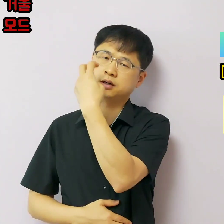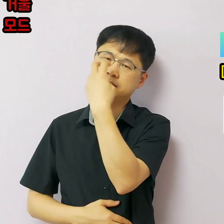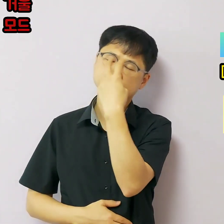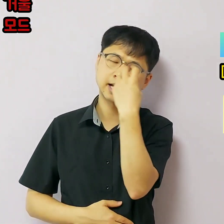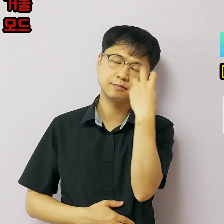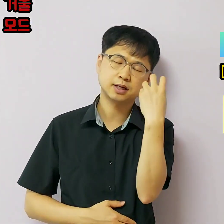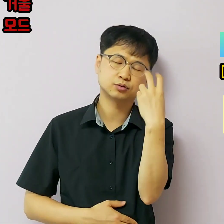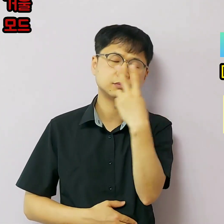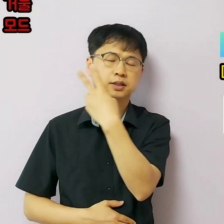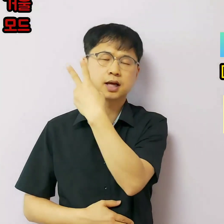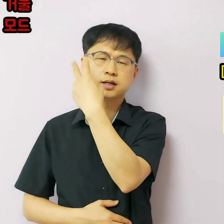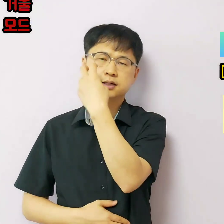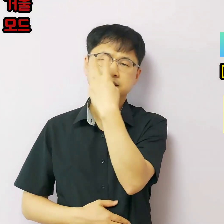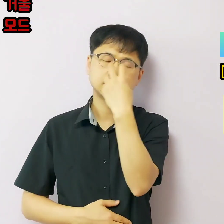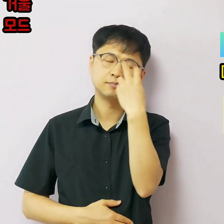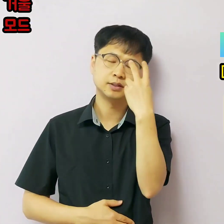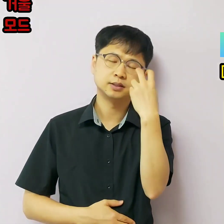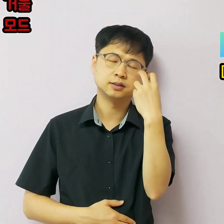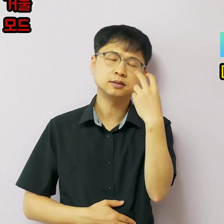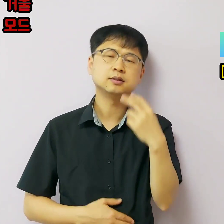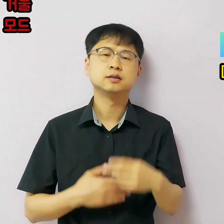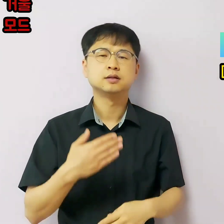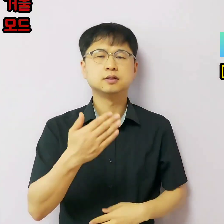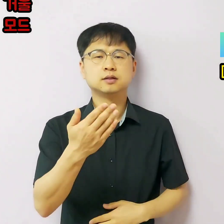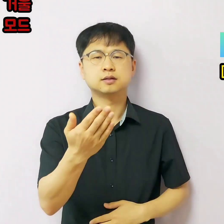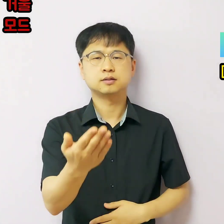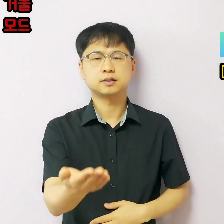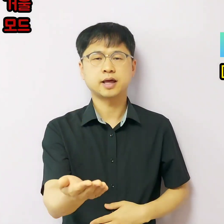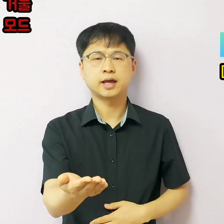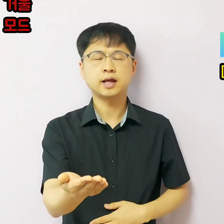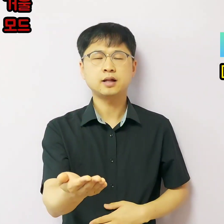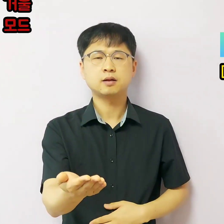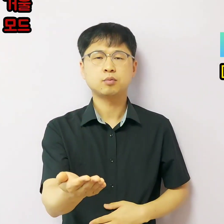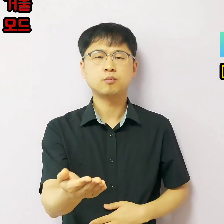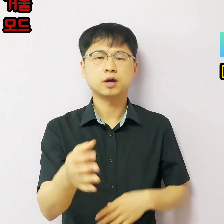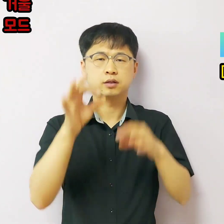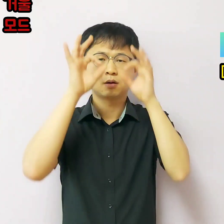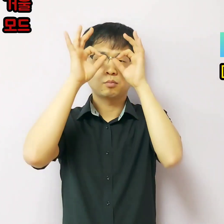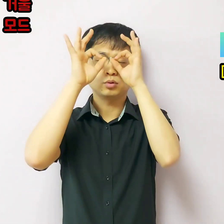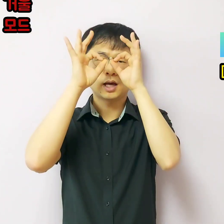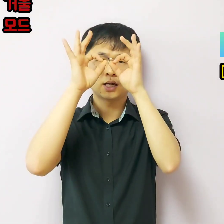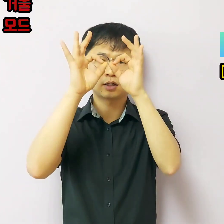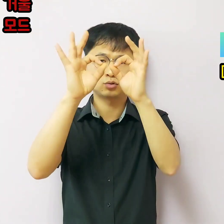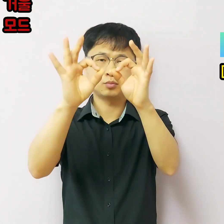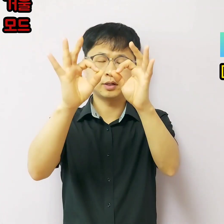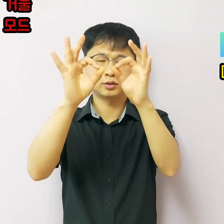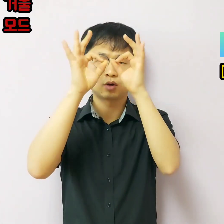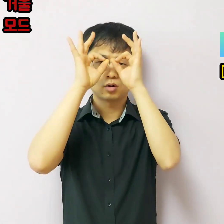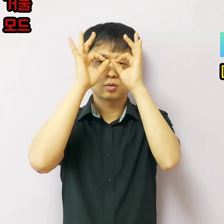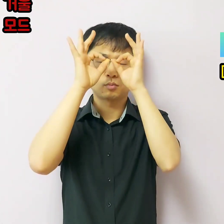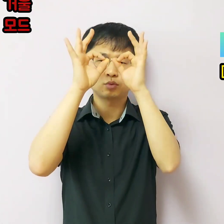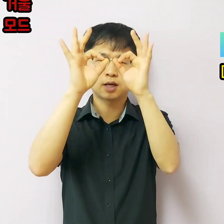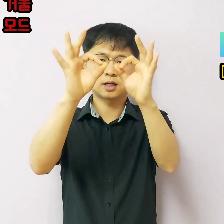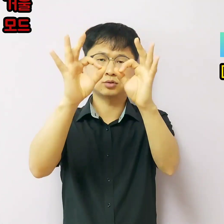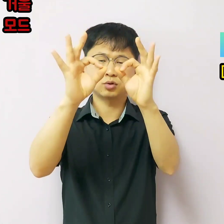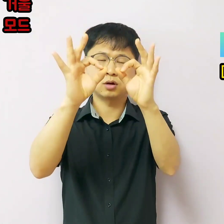해주시면 잠이라는 수어입니다. 잠든 그댈 보면, 보다 라는 수어 배웠죠. 보다 라는